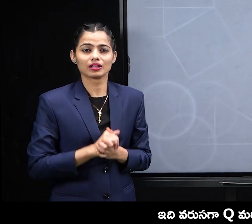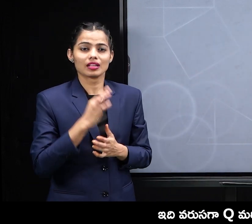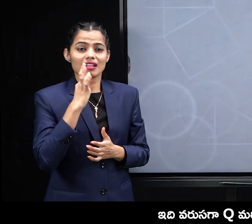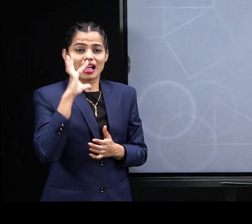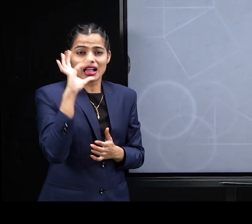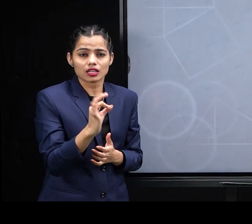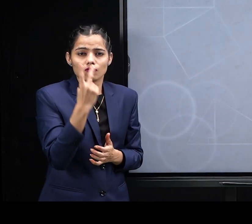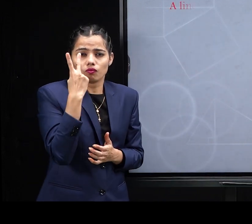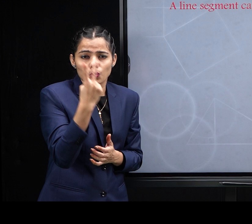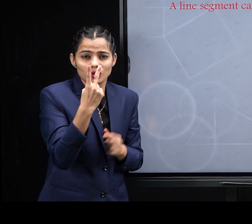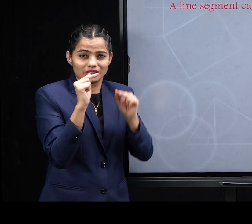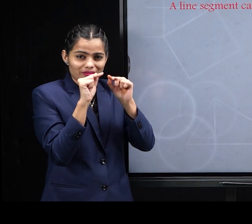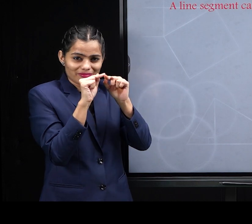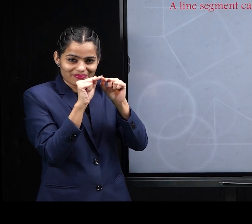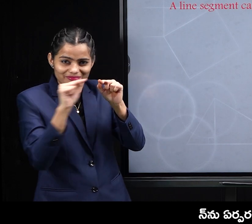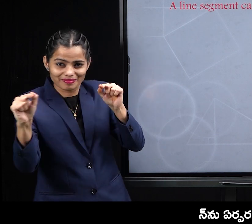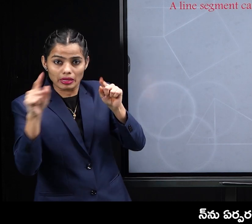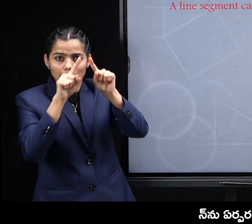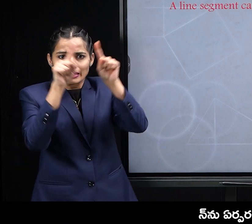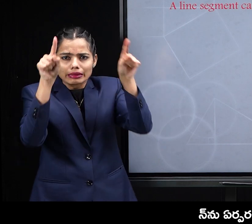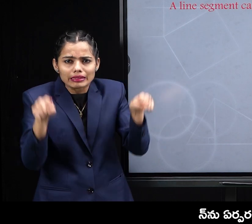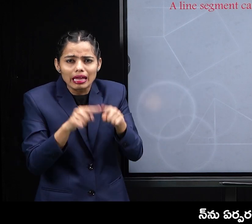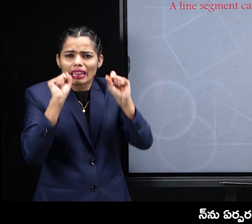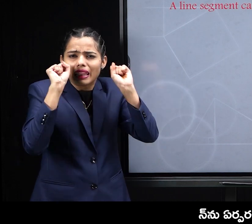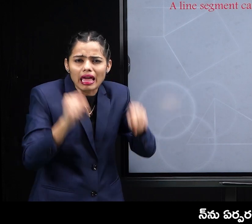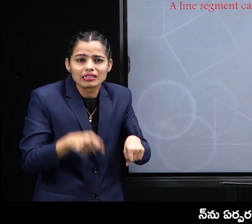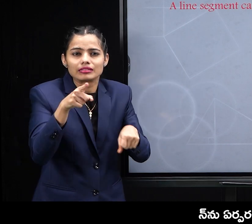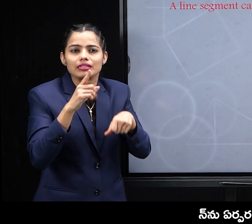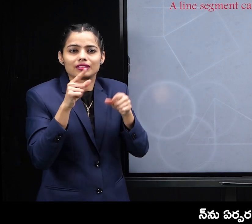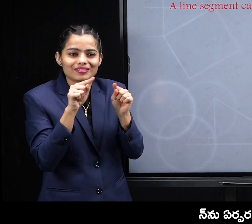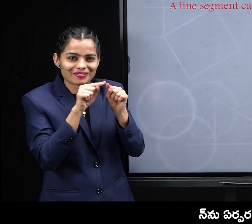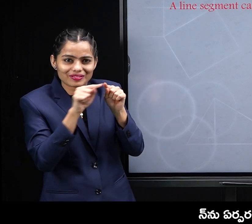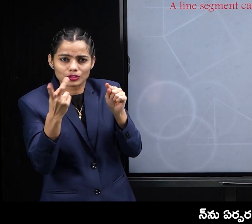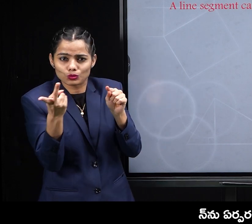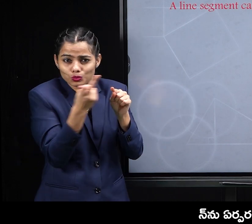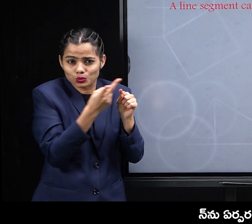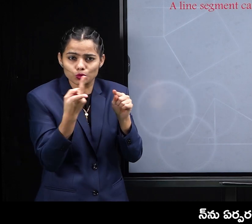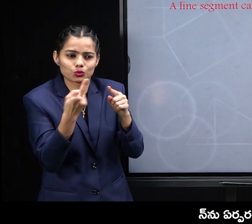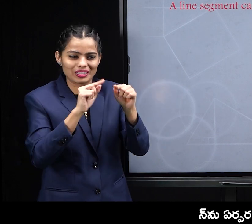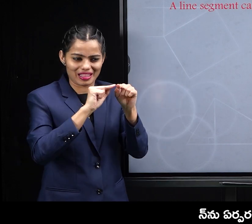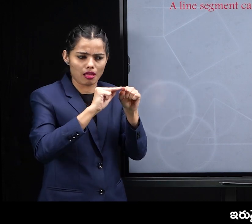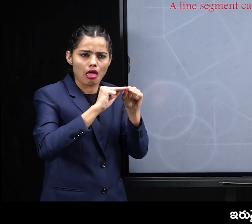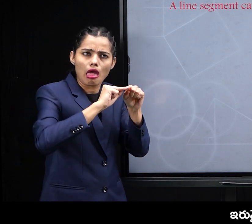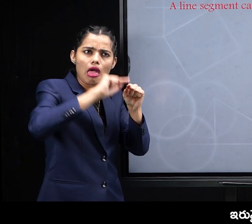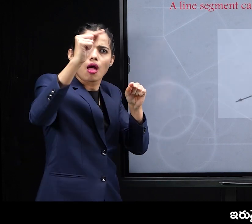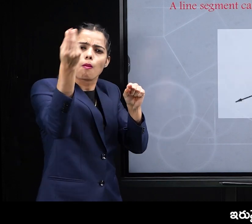Postulate 2 Line नु एरपर्चडानिकी वकपंग्ति विभागान्नी इरुवैपुल